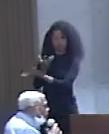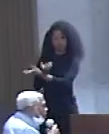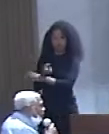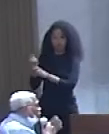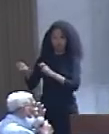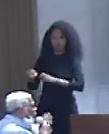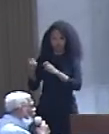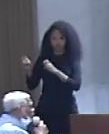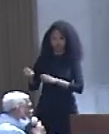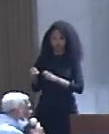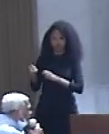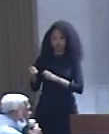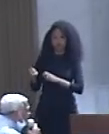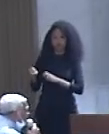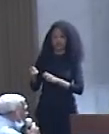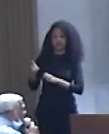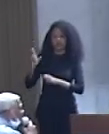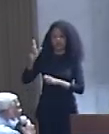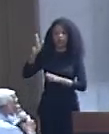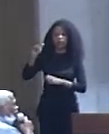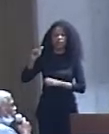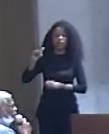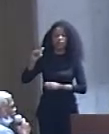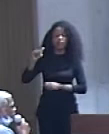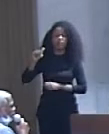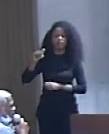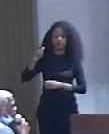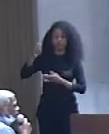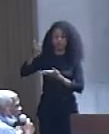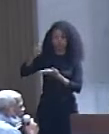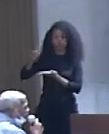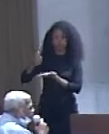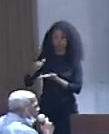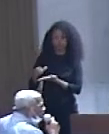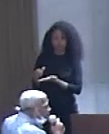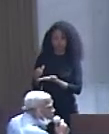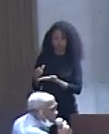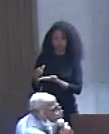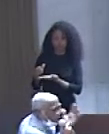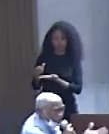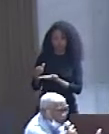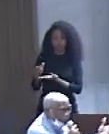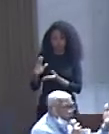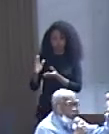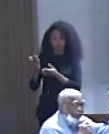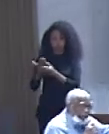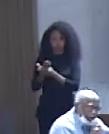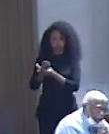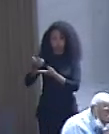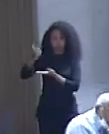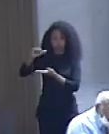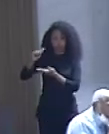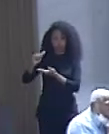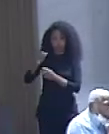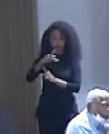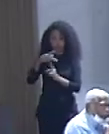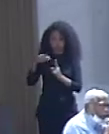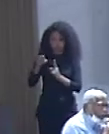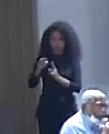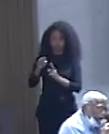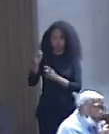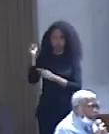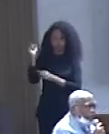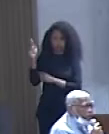rurais, não são, na verdade, não são feitos a sua previdência, para que a sua